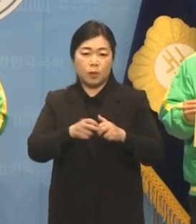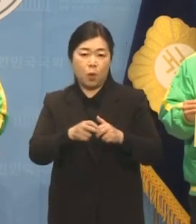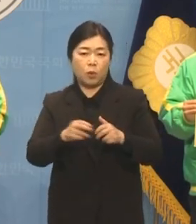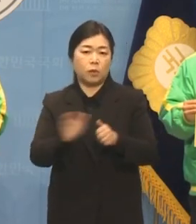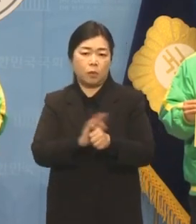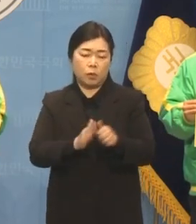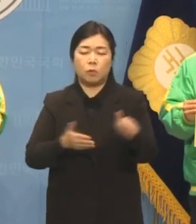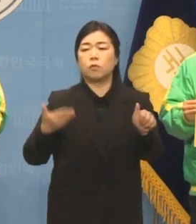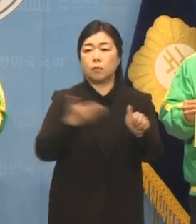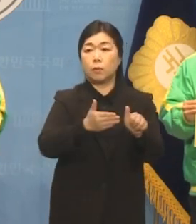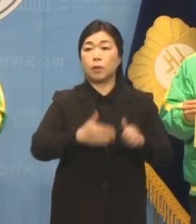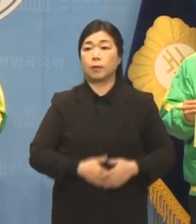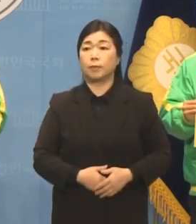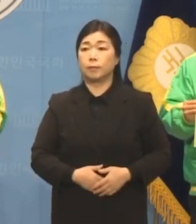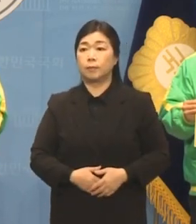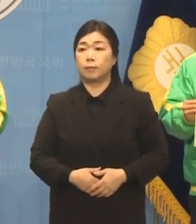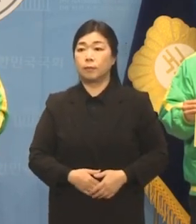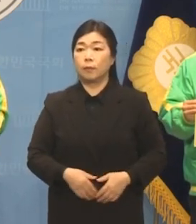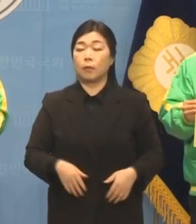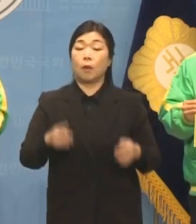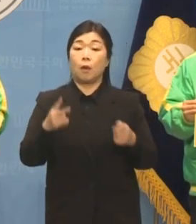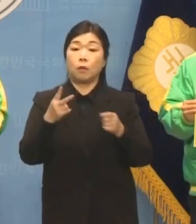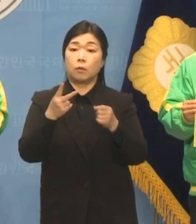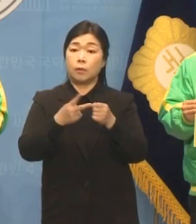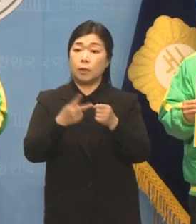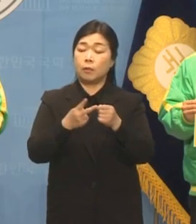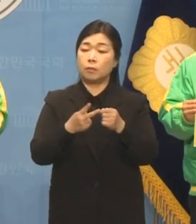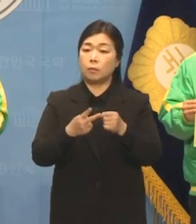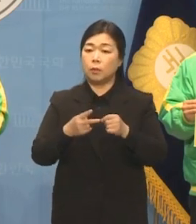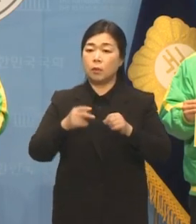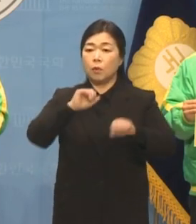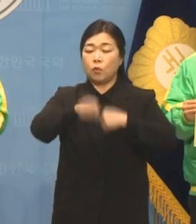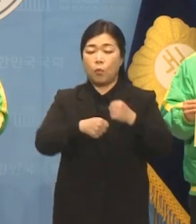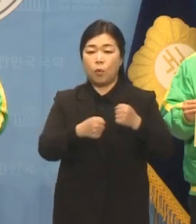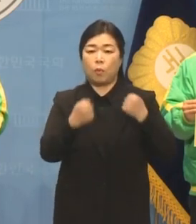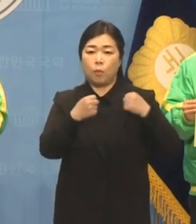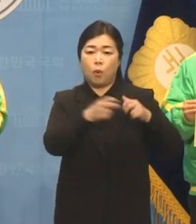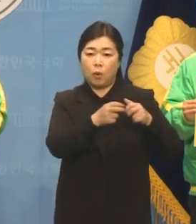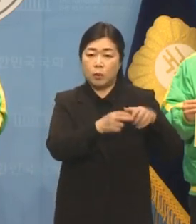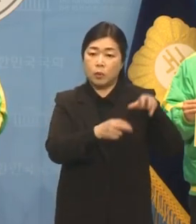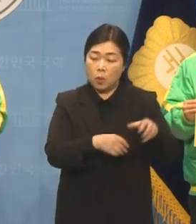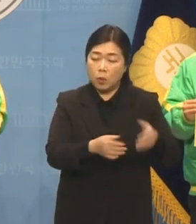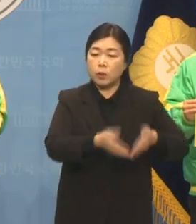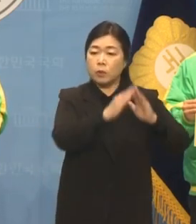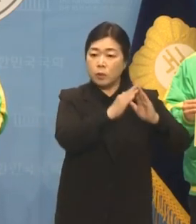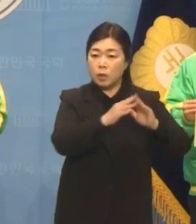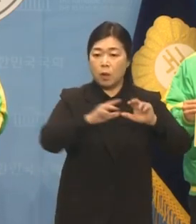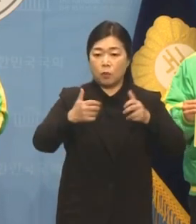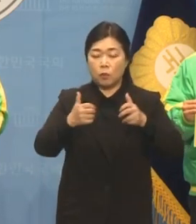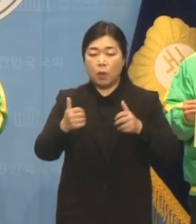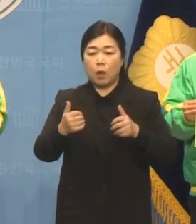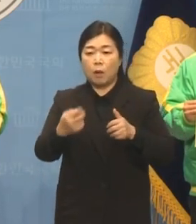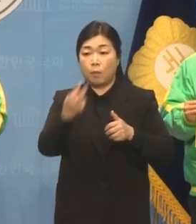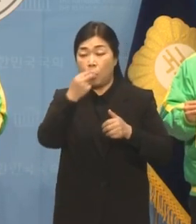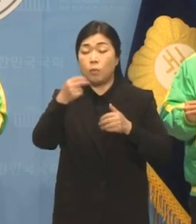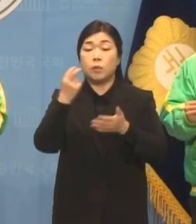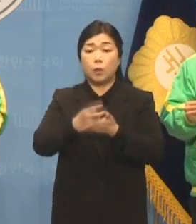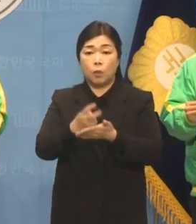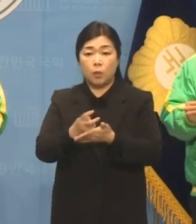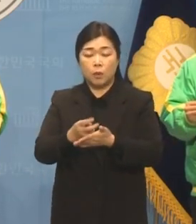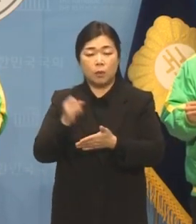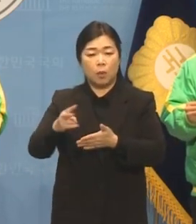제공하도록 하겠습니다. 둘째, 동물보건소 설치와 국가동물의료보험 제도 도입을 통해